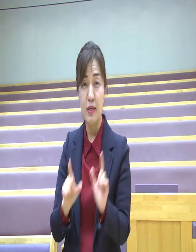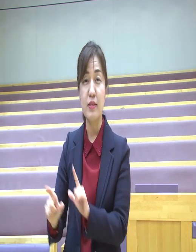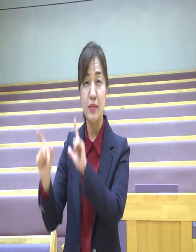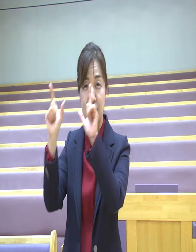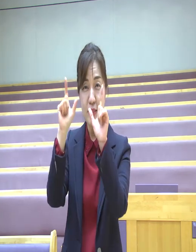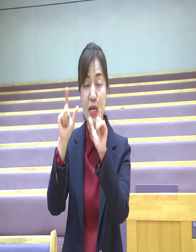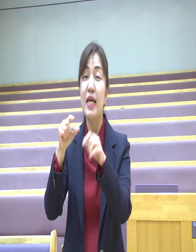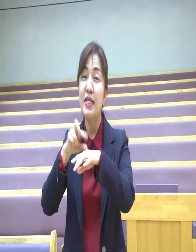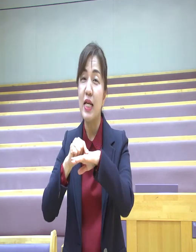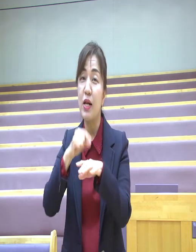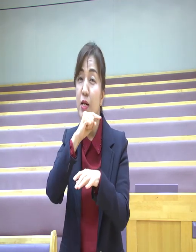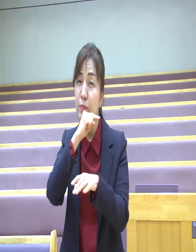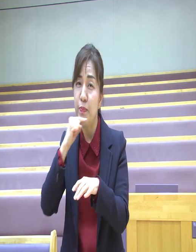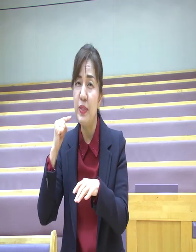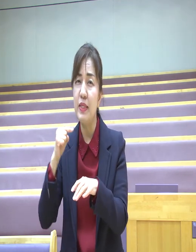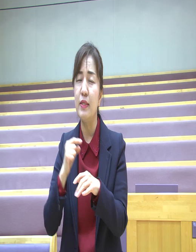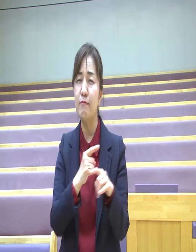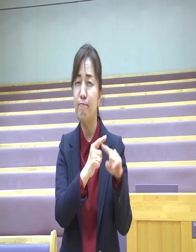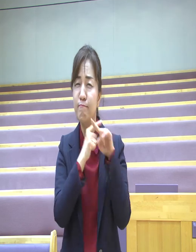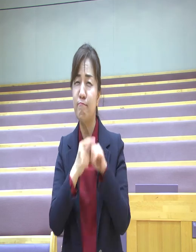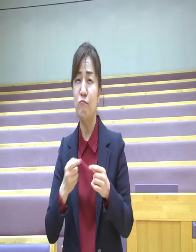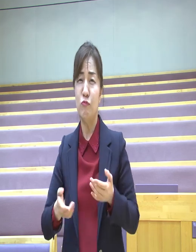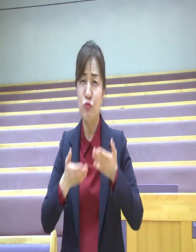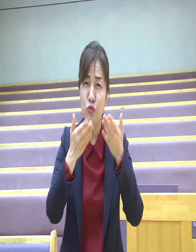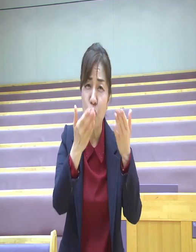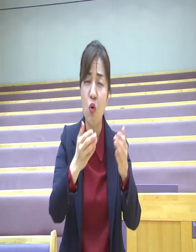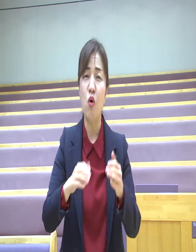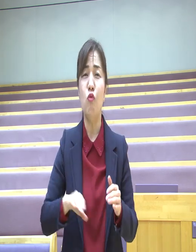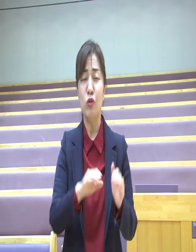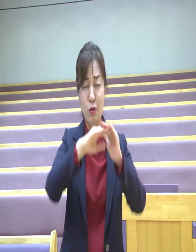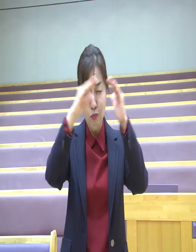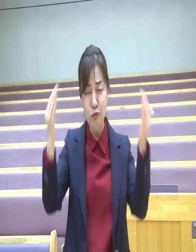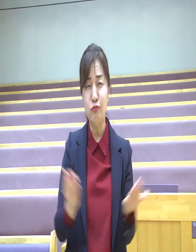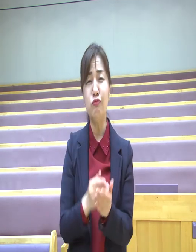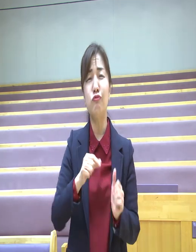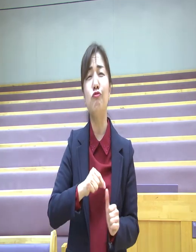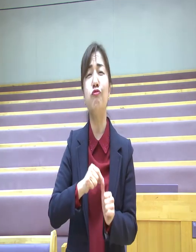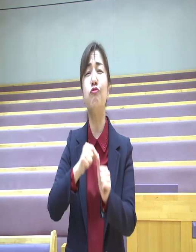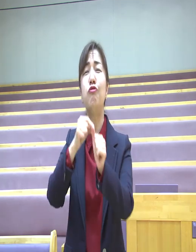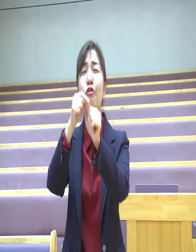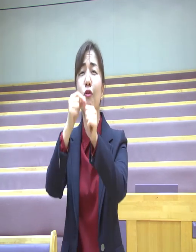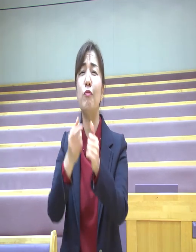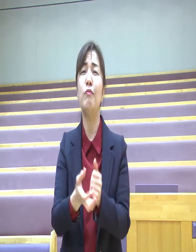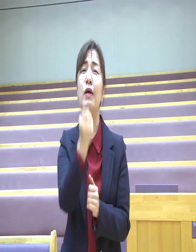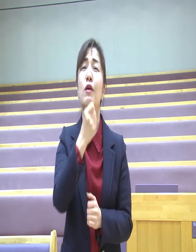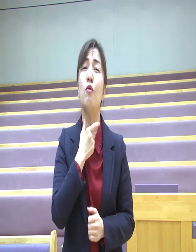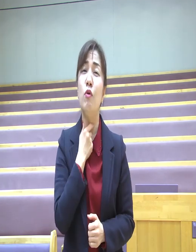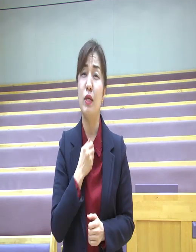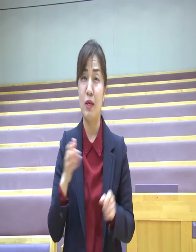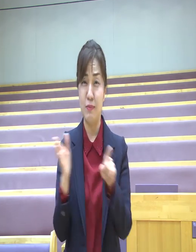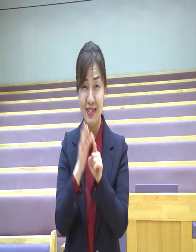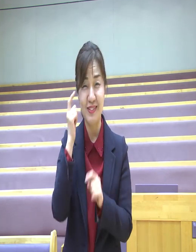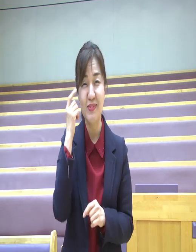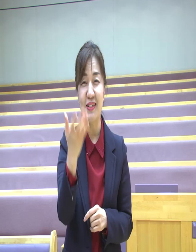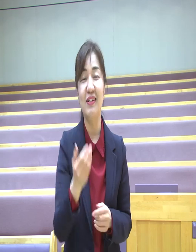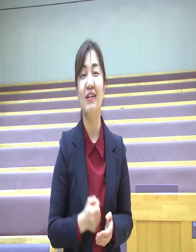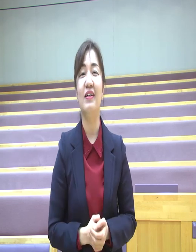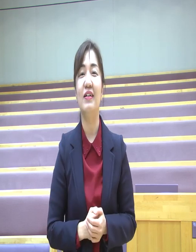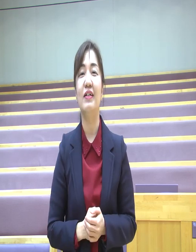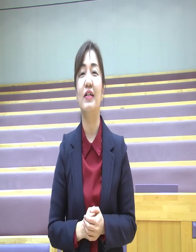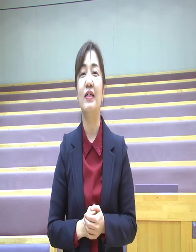자신의 살과 피를 우리들에게 기꺼이 주심으로 우리 모두가 구원에 이르기를 원하십니다.